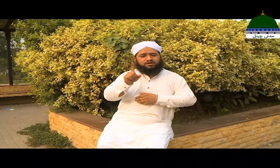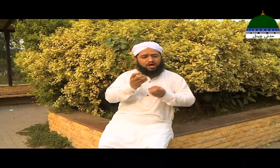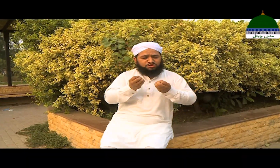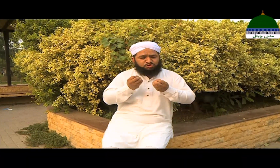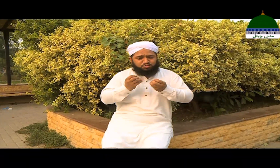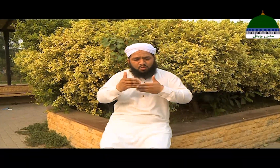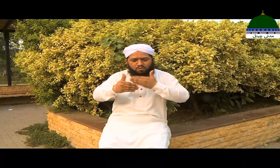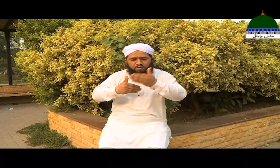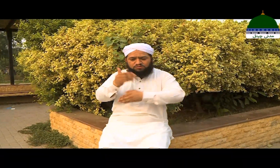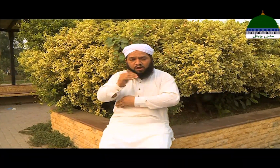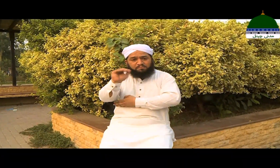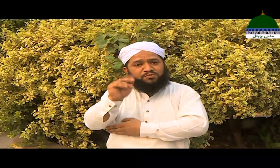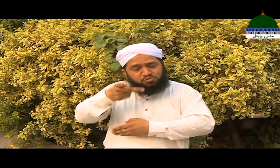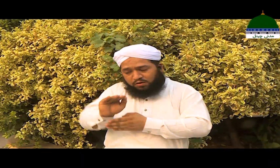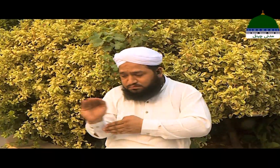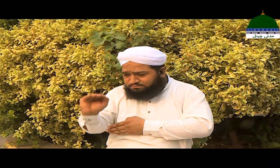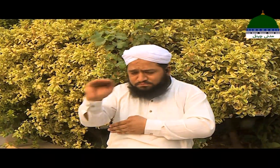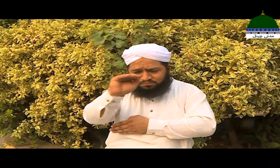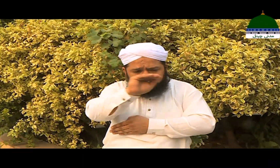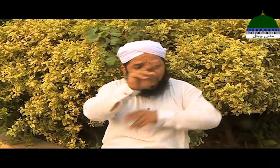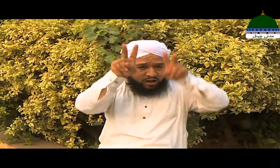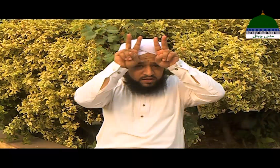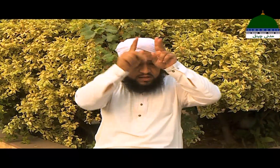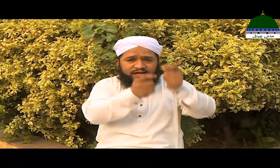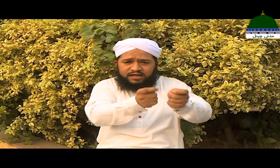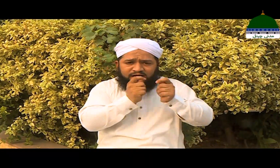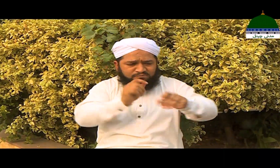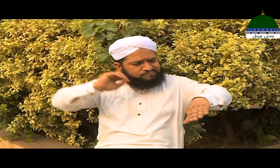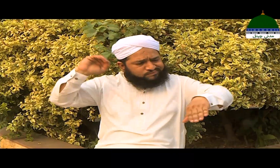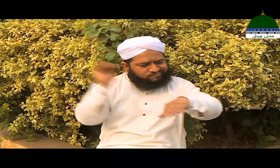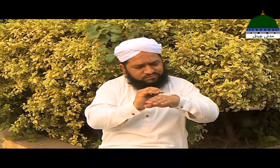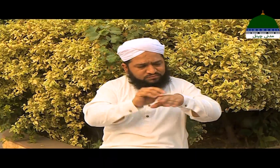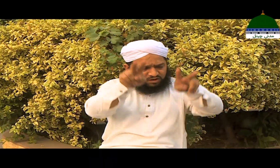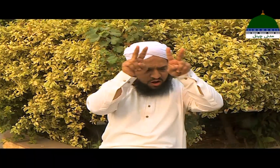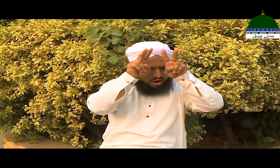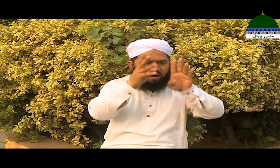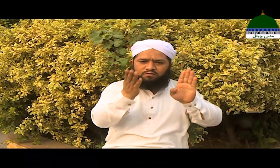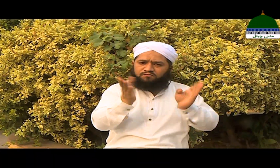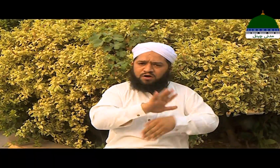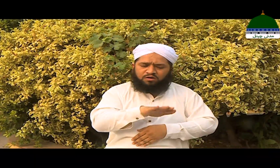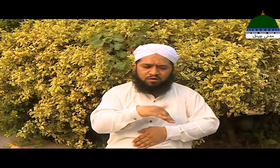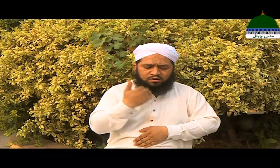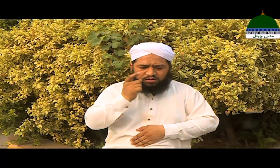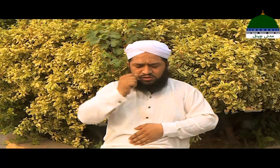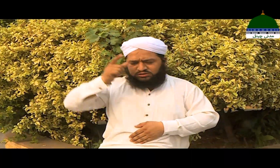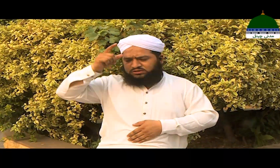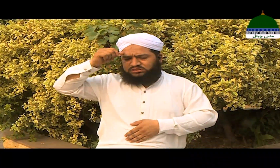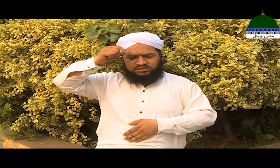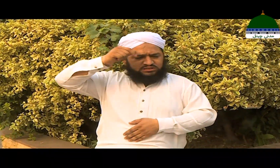میں سانپ پھر باہر آیا اور اس کے پالتو گدھے کو ڈس لیا۔ گدھا فوراً مر گیا۔ اس شخص نے گھبراتے ہوئے کہا،